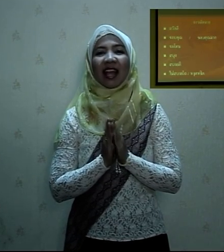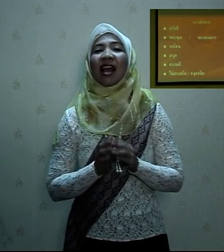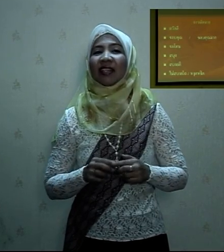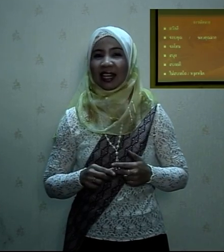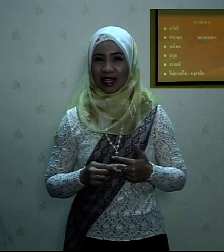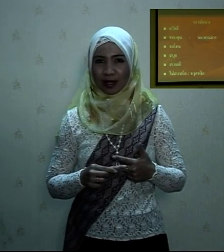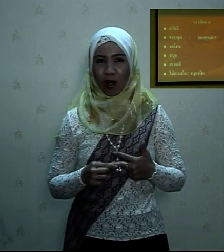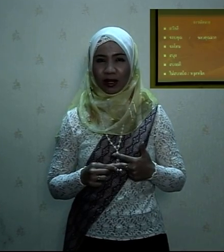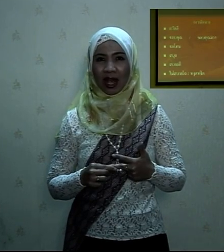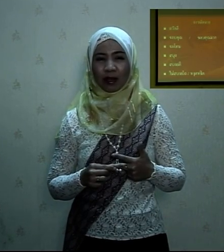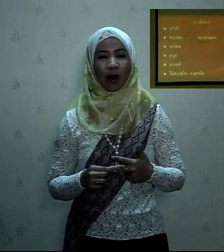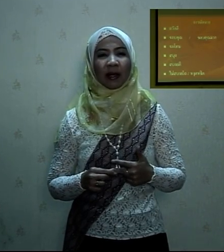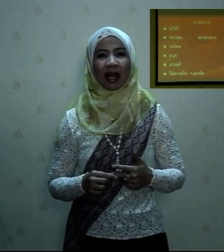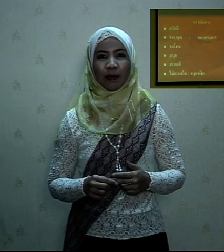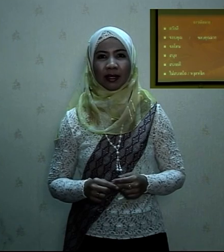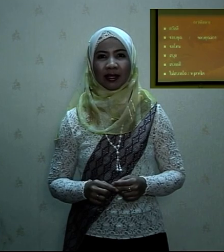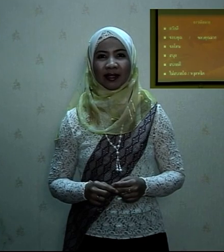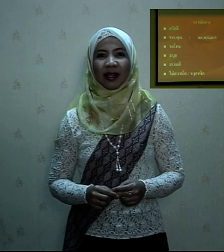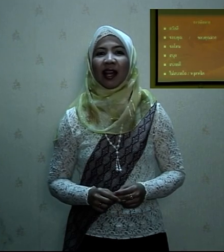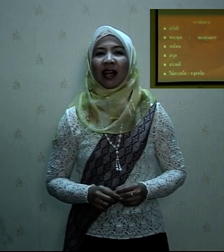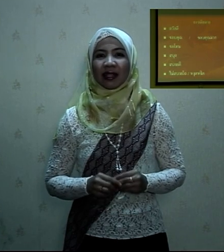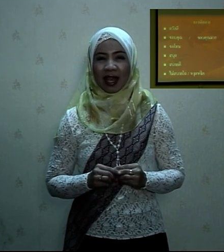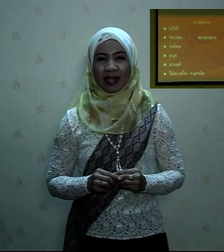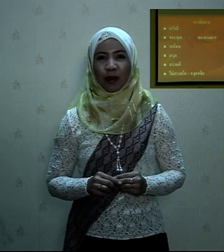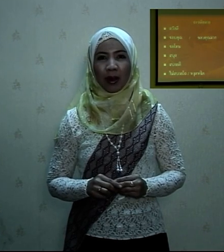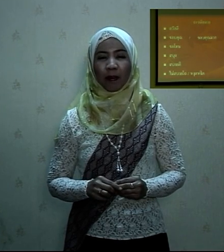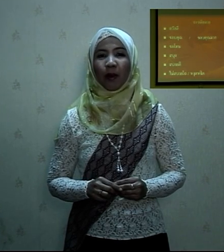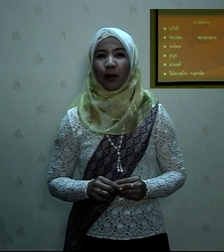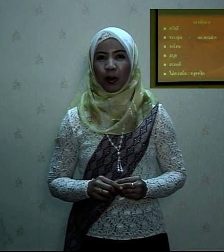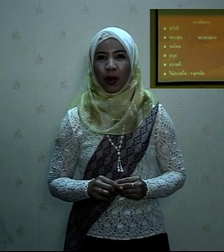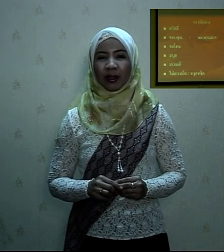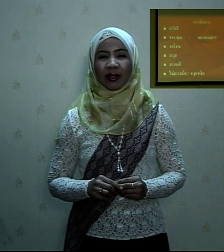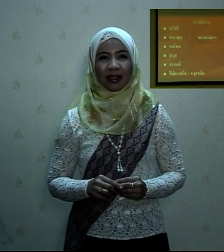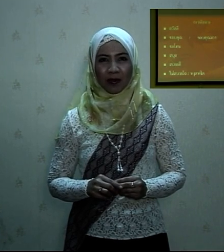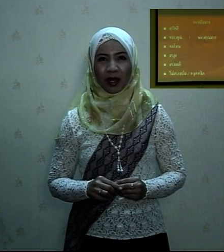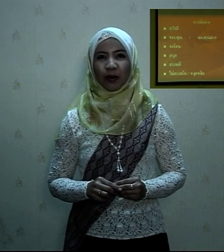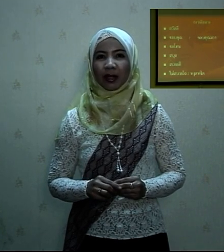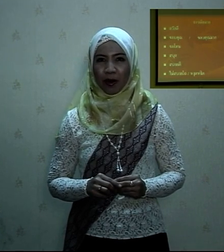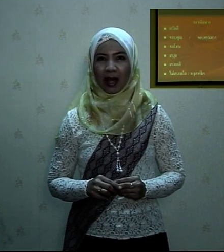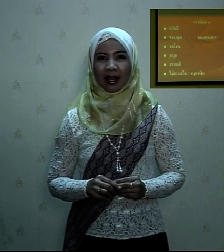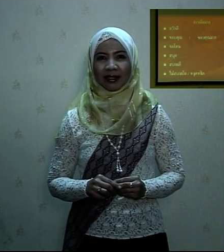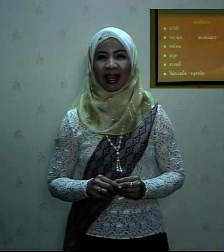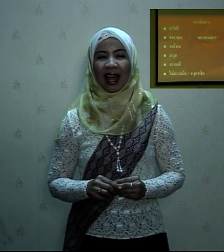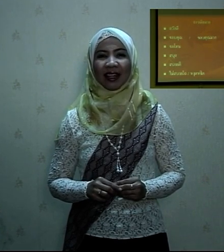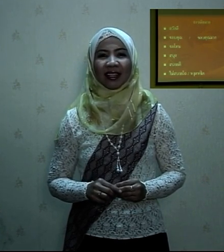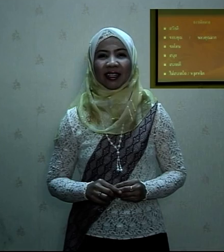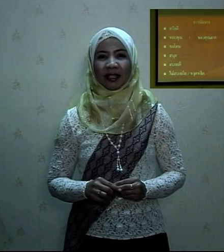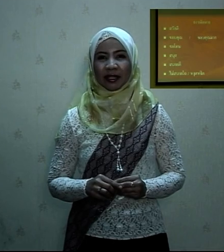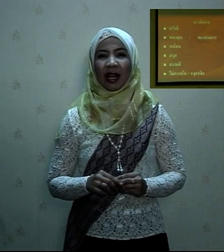อย่างที่2นะคะสำหรับภาษามือใช้สำหรับบุคคลที่มีอายุเท่ากันนะคะหรืออายุ